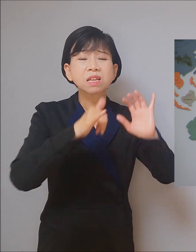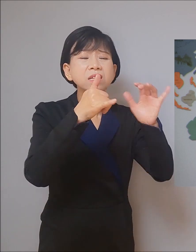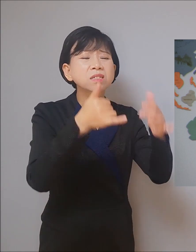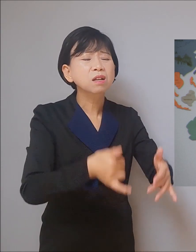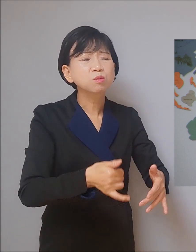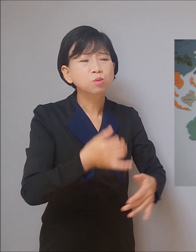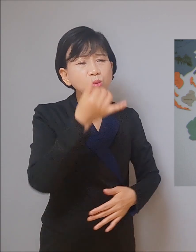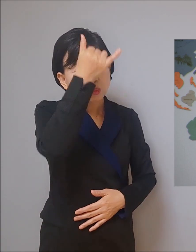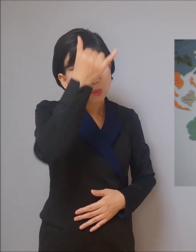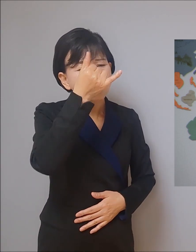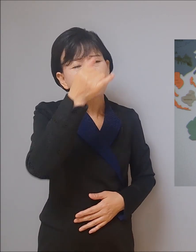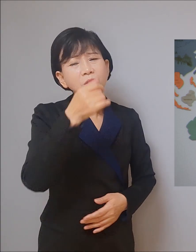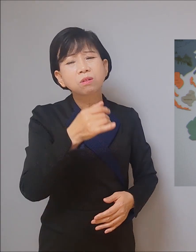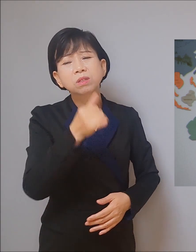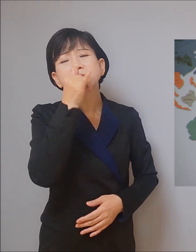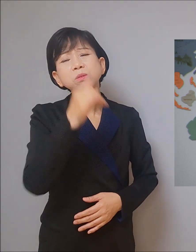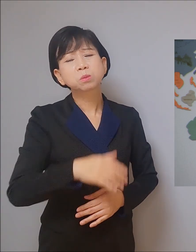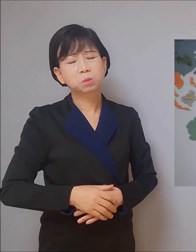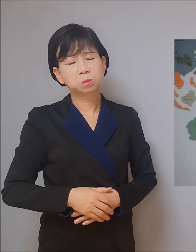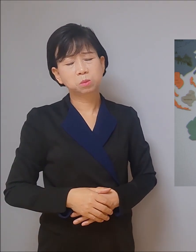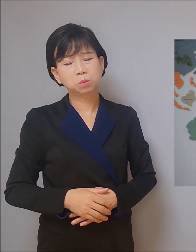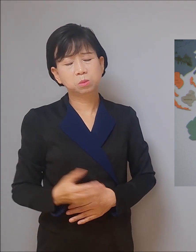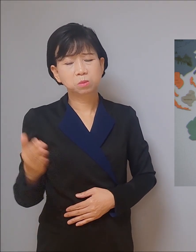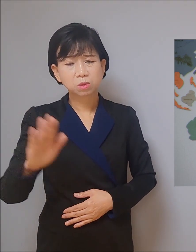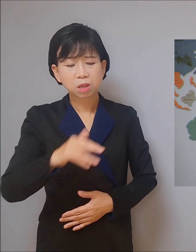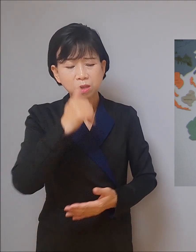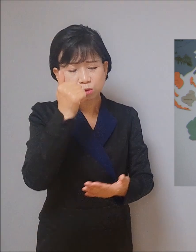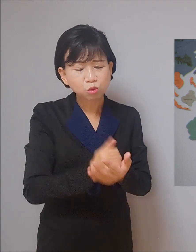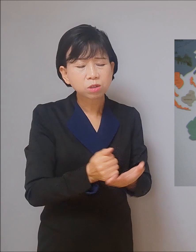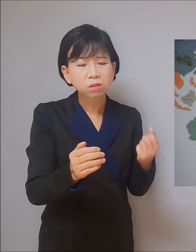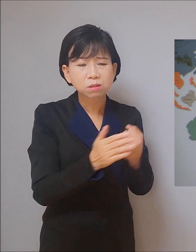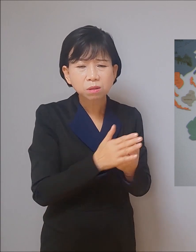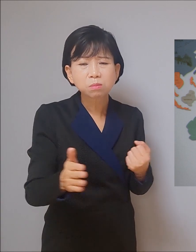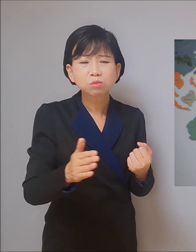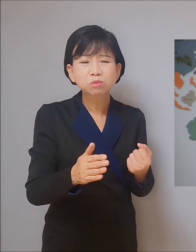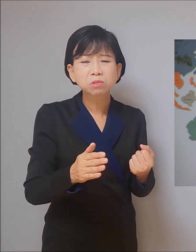윤리가 있겠죠. 하지만 죄로 인해 그것이